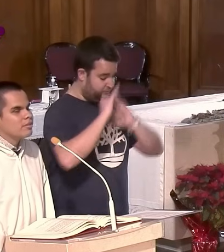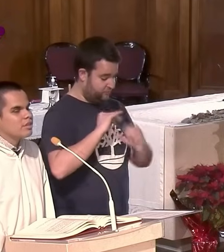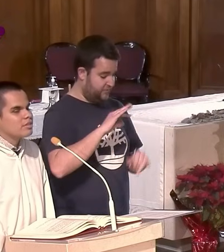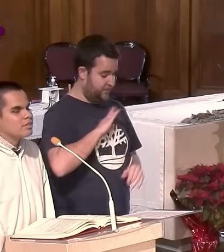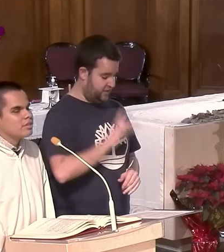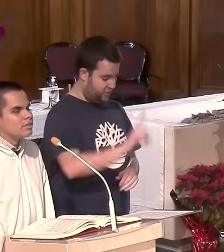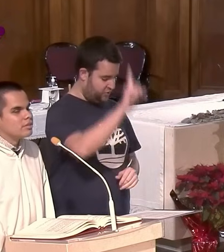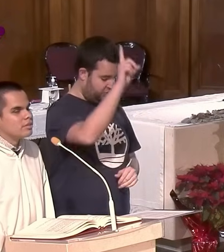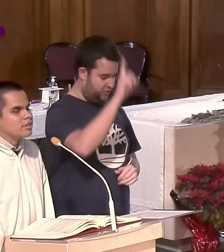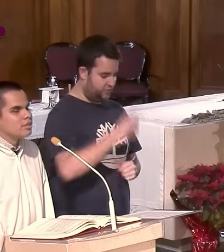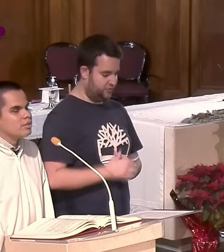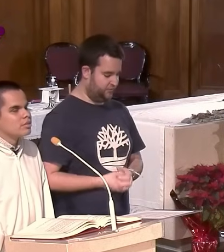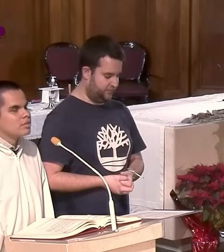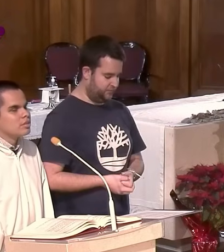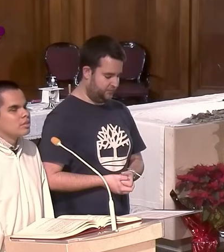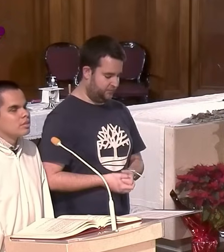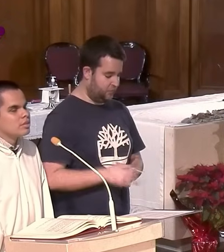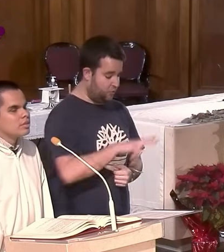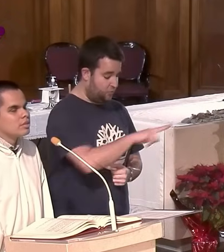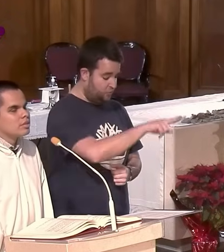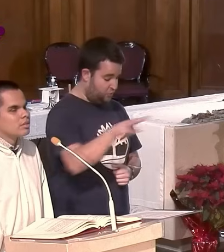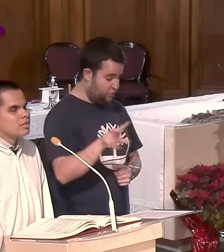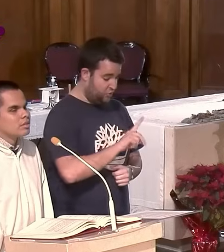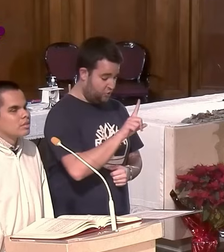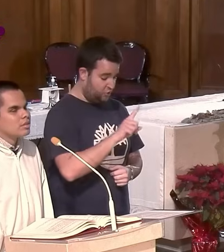y habéis recibido de Dios?